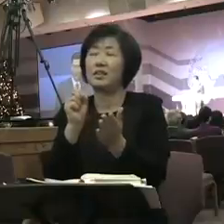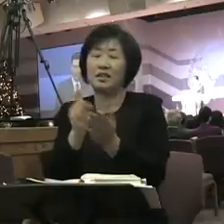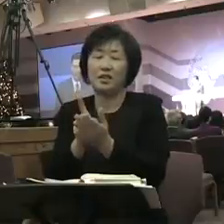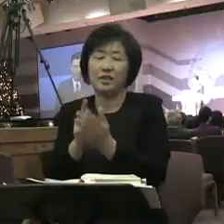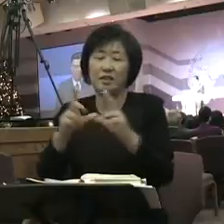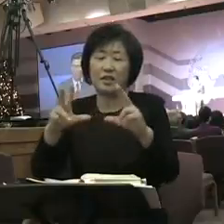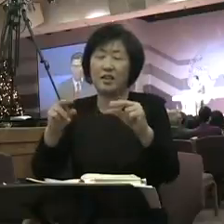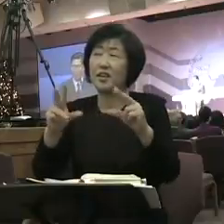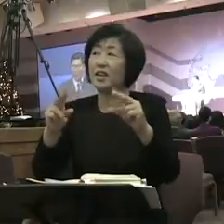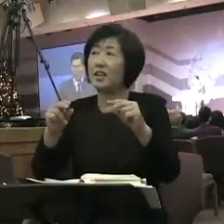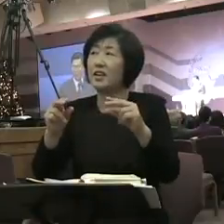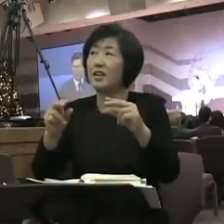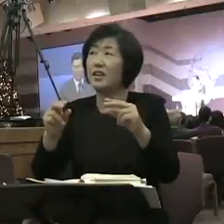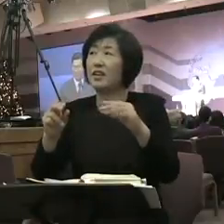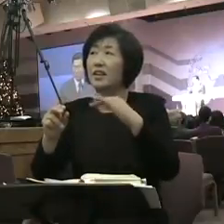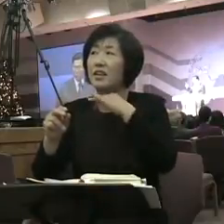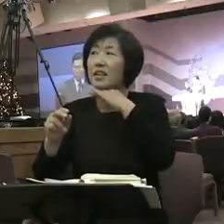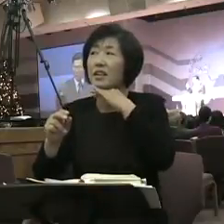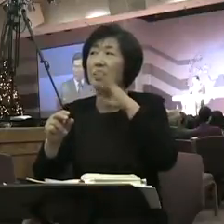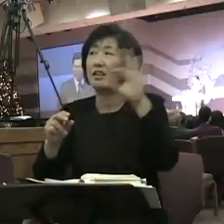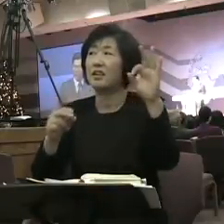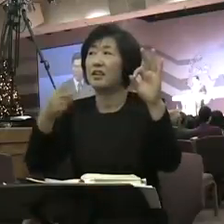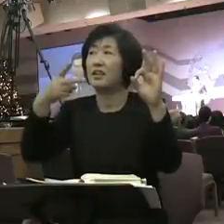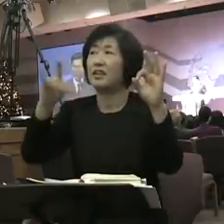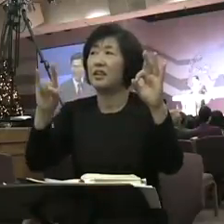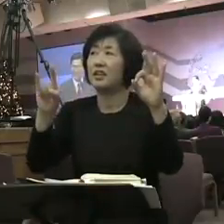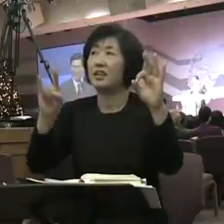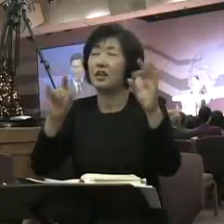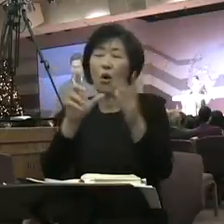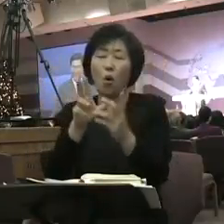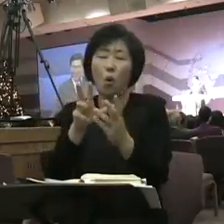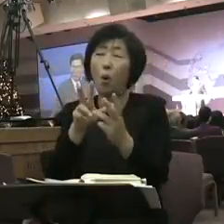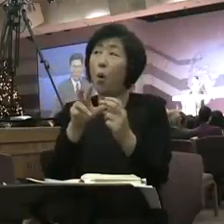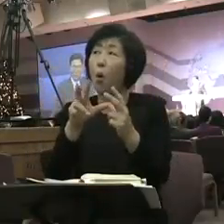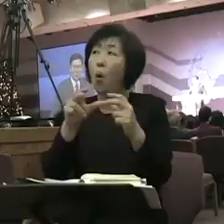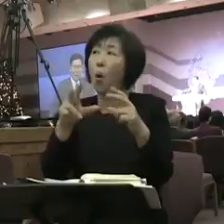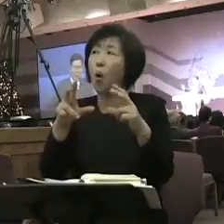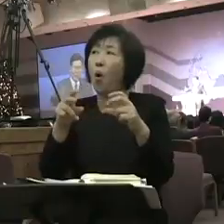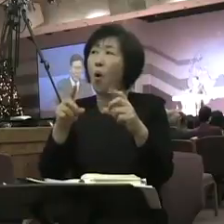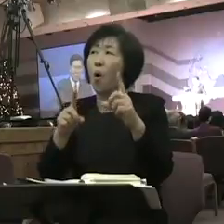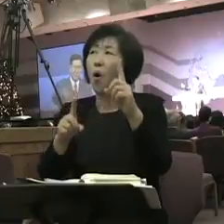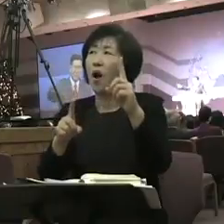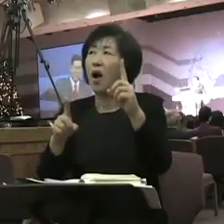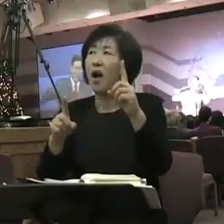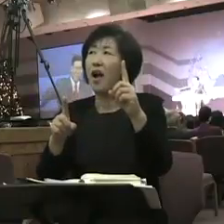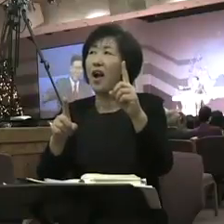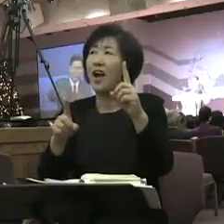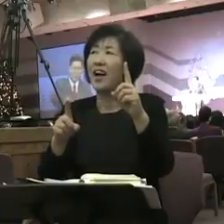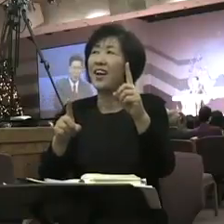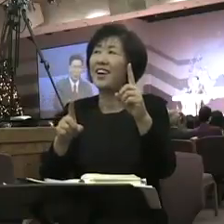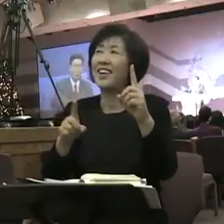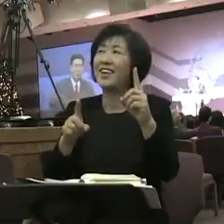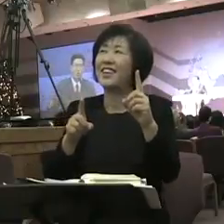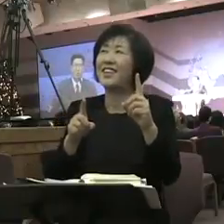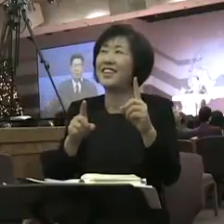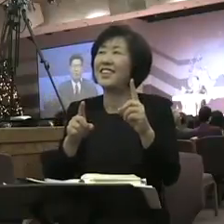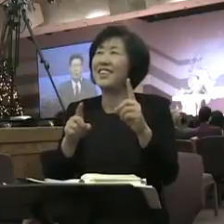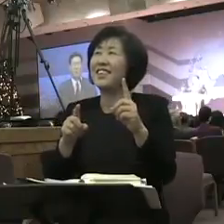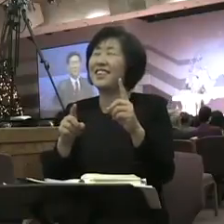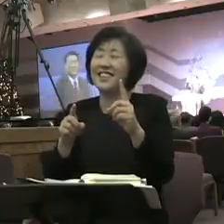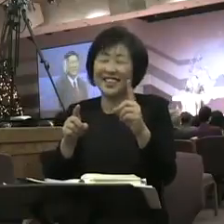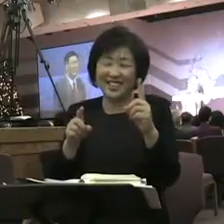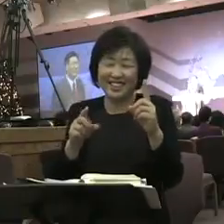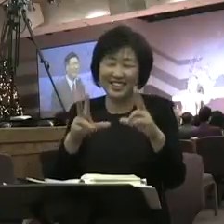합니다. 왜요? 공 하나를 놓고요, 축구 양팀 11명씩